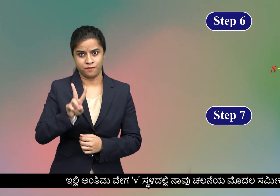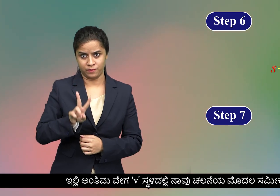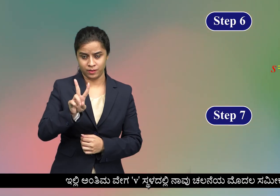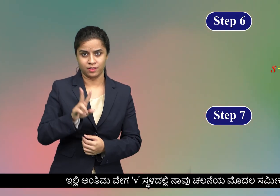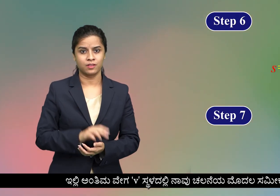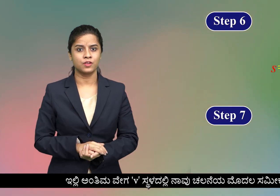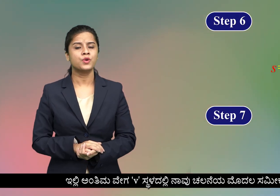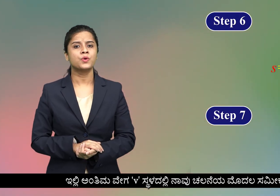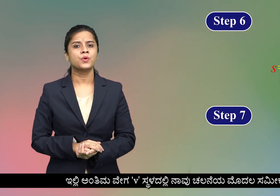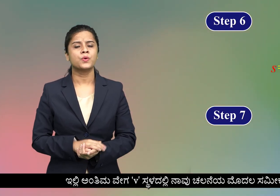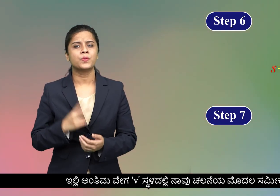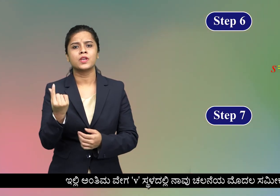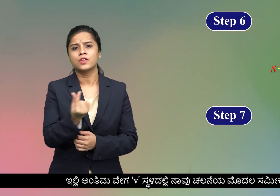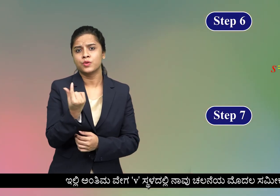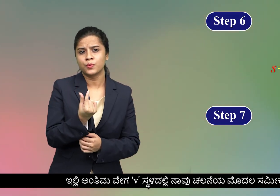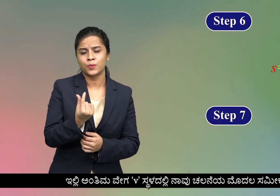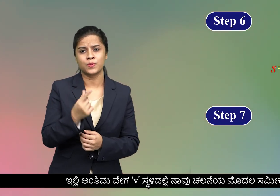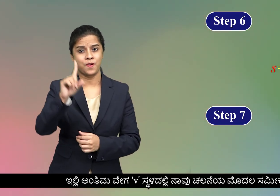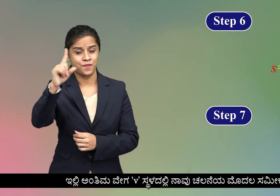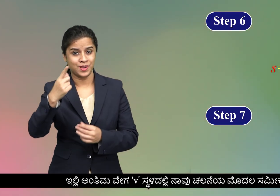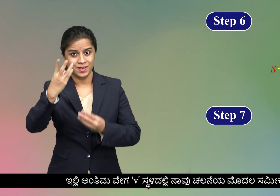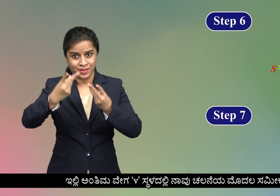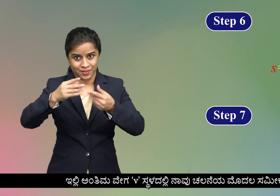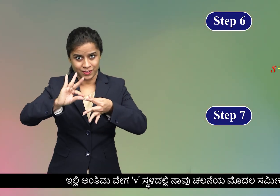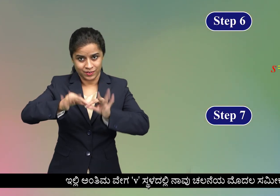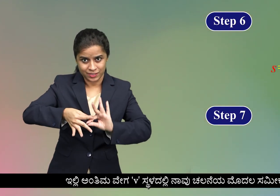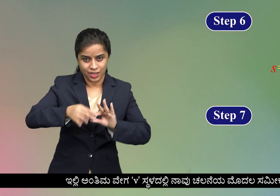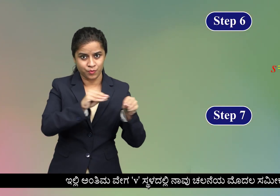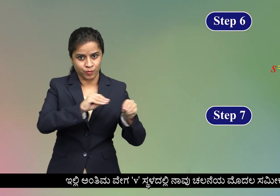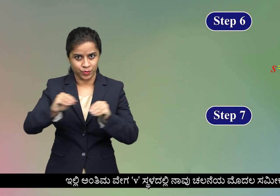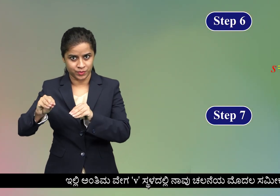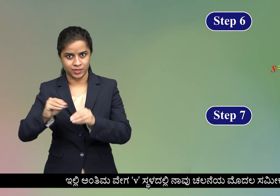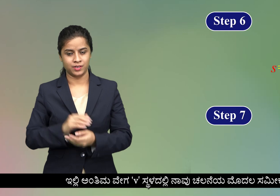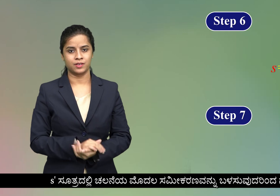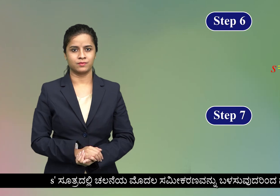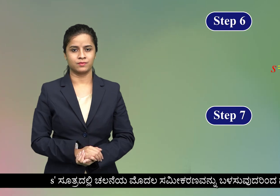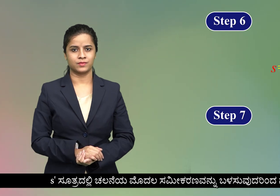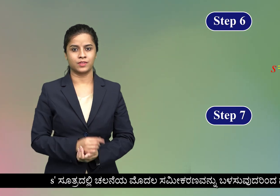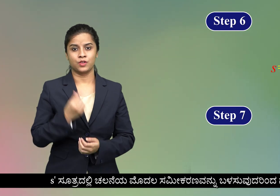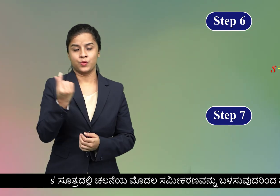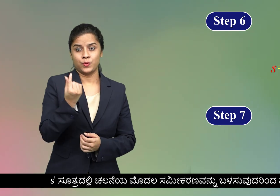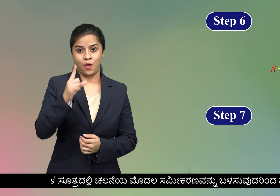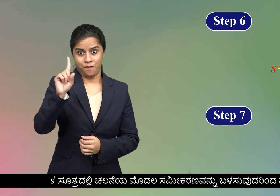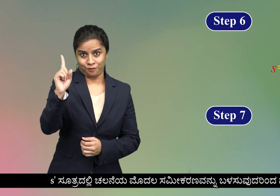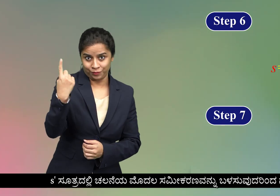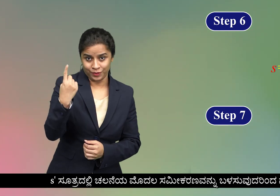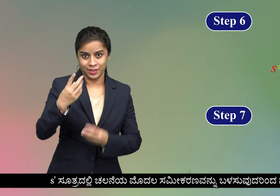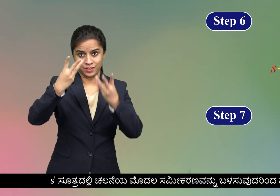ಮೊದಲ ಸಮೀಕರಣವನ್ನ ಹೀಗೆ ಬಳಸಬಹುದು, v ಈಸ್ ಈಕ್ವಲ್ ಟು u ಪ್ಲಸ್ at. ಎಸ್ ಸೂತ್ರದಲ್ಲಿ ಚಲನೆಯ ಮೊದಲ